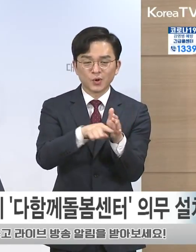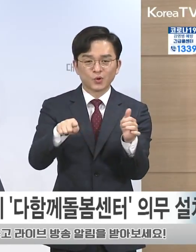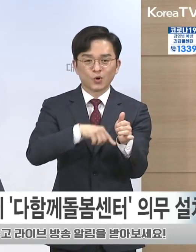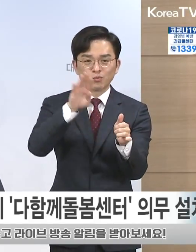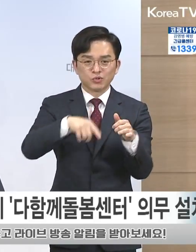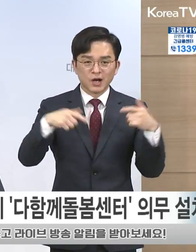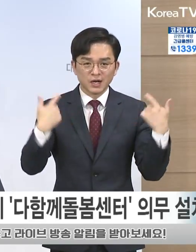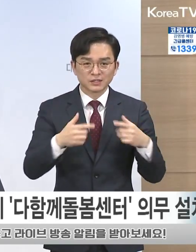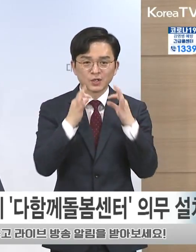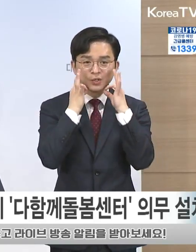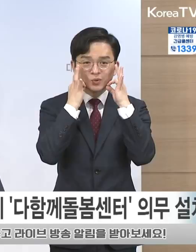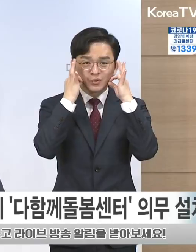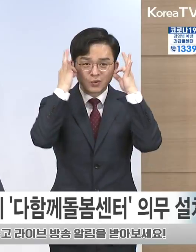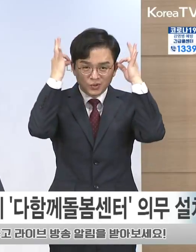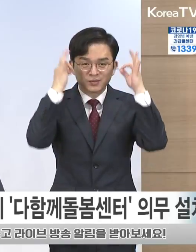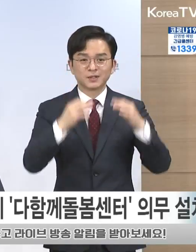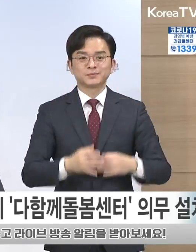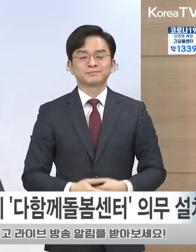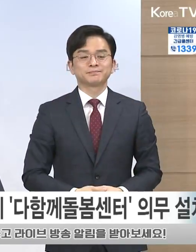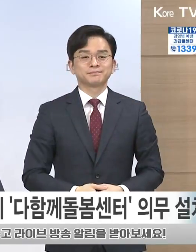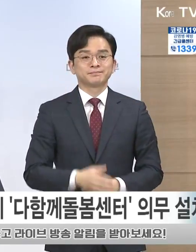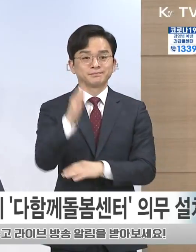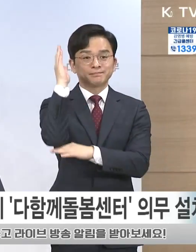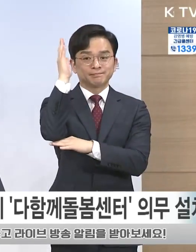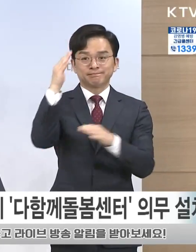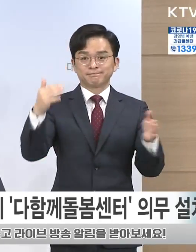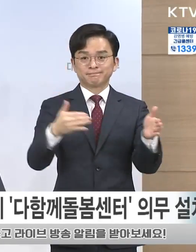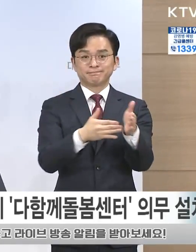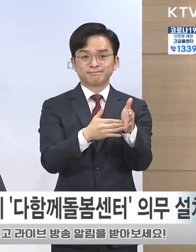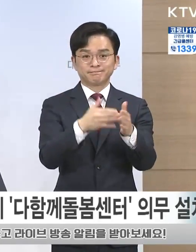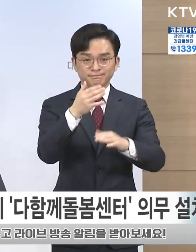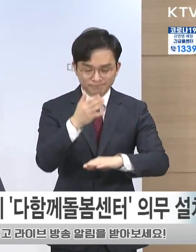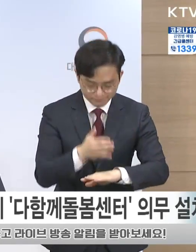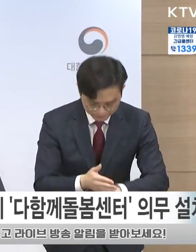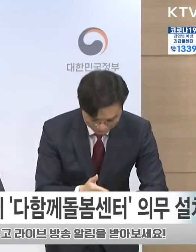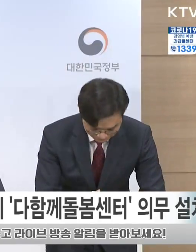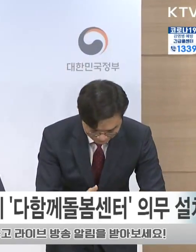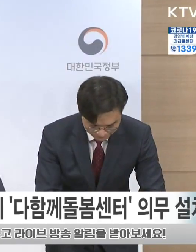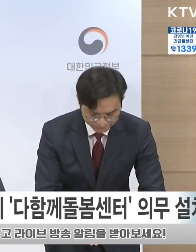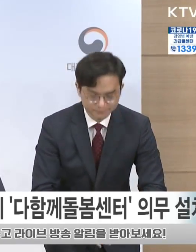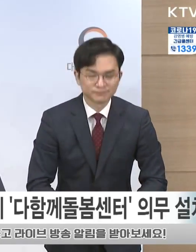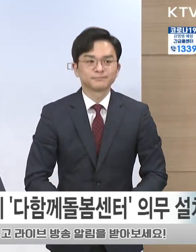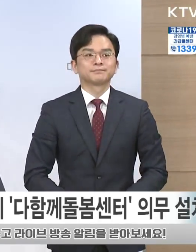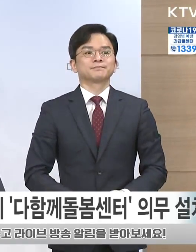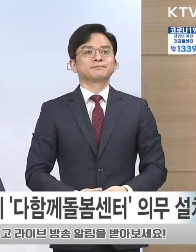위해 항상 노력하겠습니다. 이상으로 브리핑을 마치겠습니다. 감사합니다.